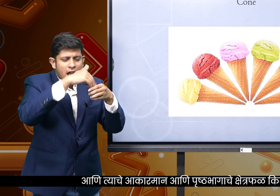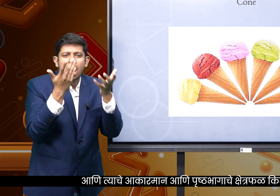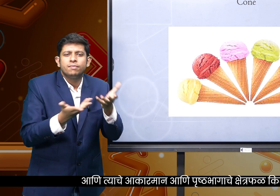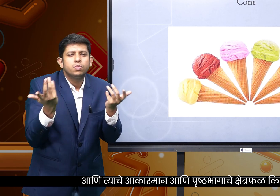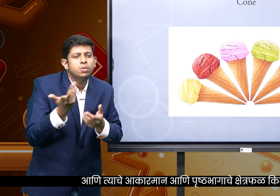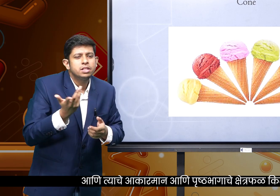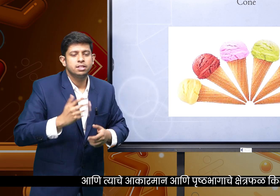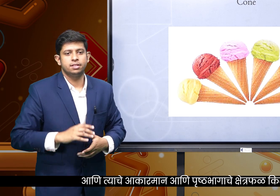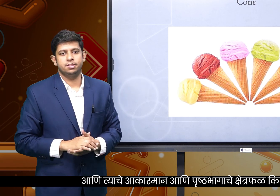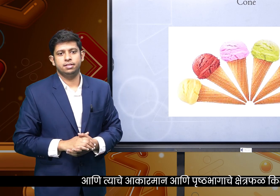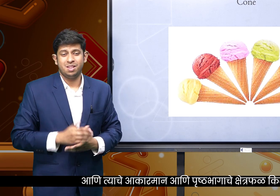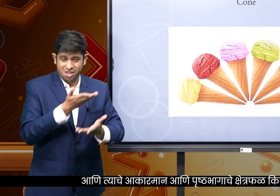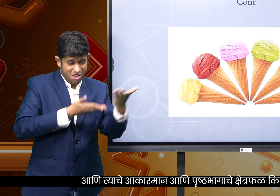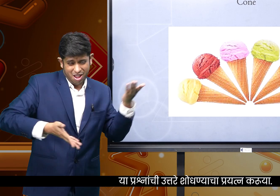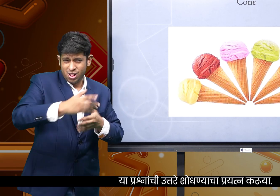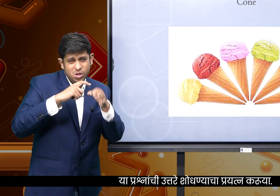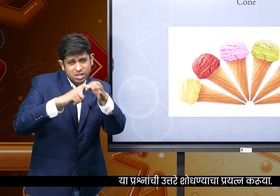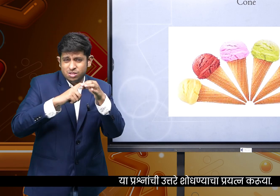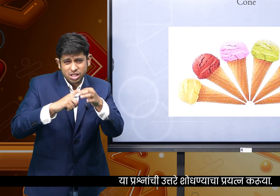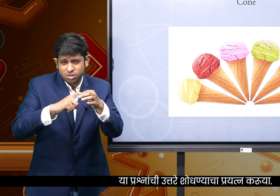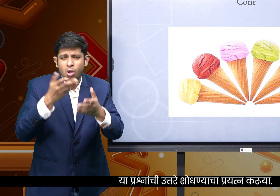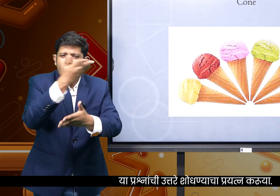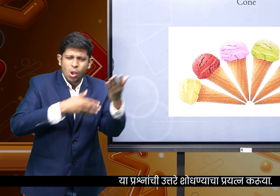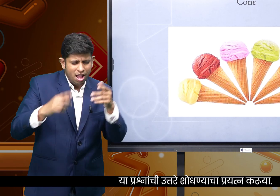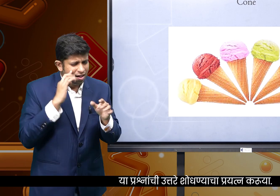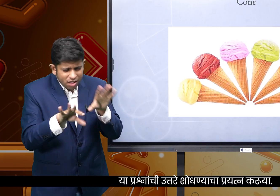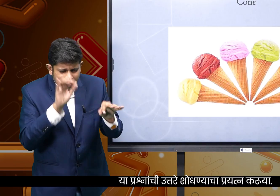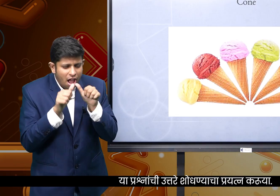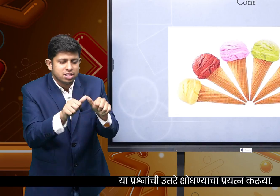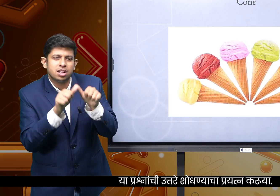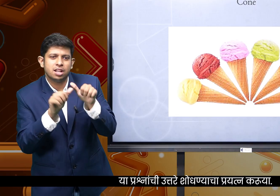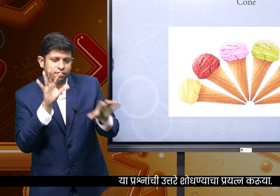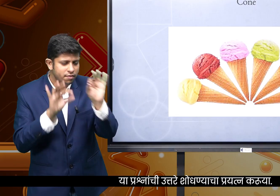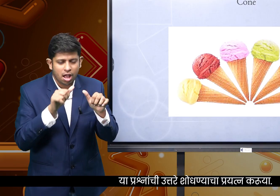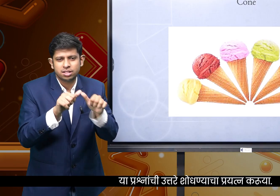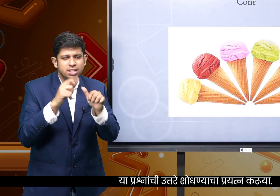आहे? या प्रश्नांची उत्तरे शोधण्याचा प्रयत्न करूया.